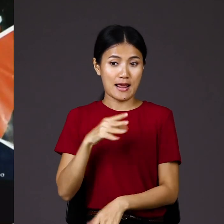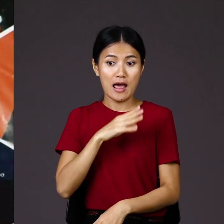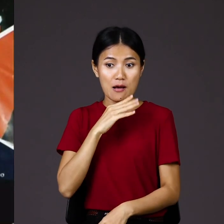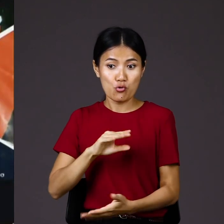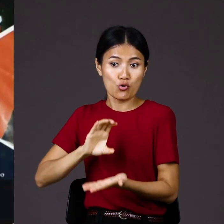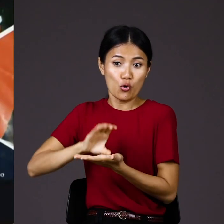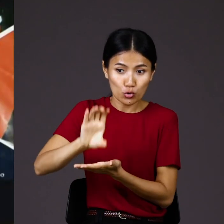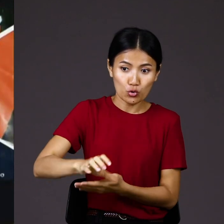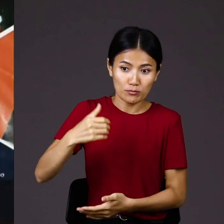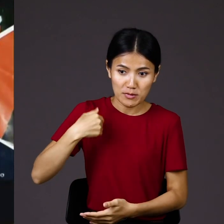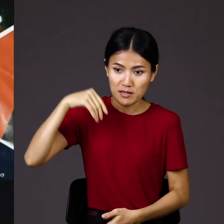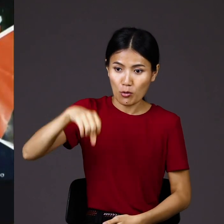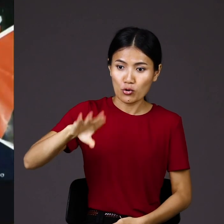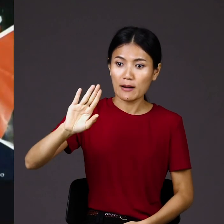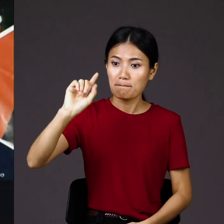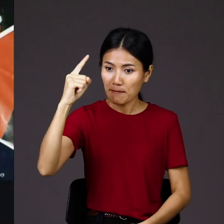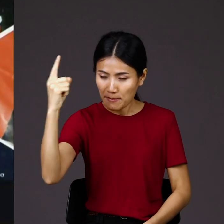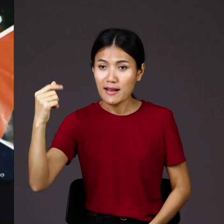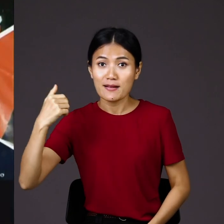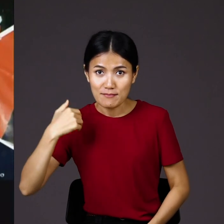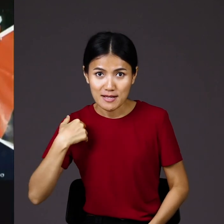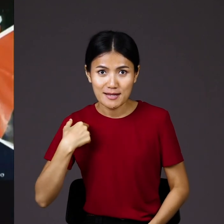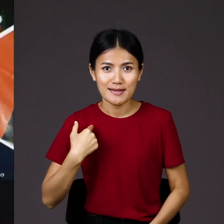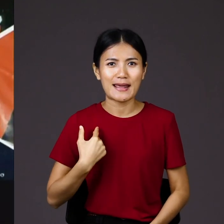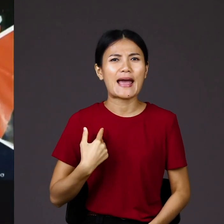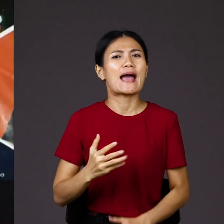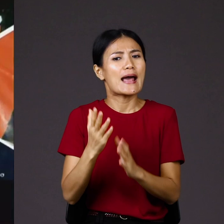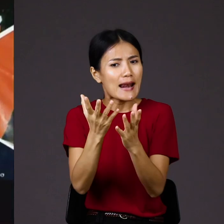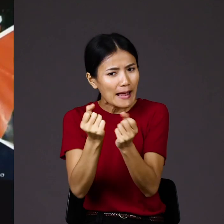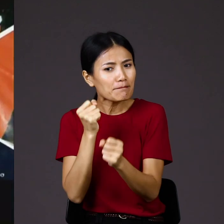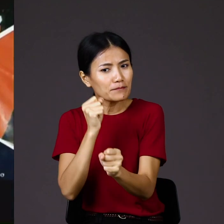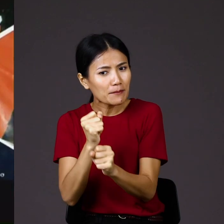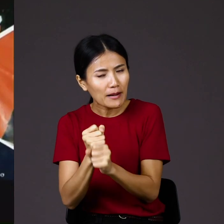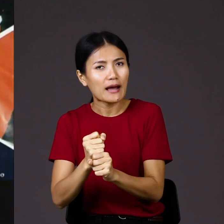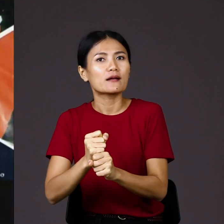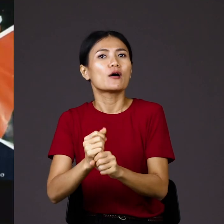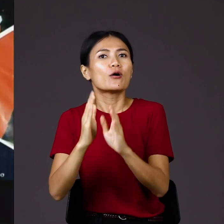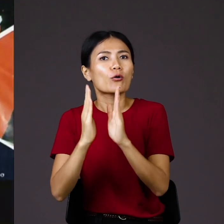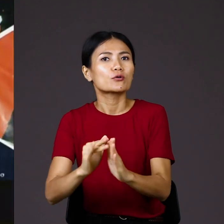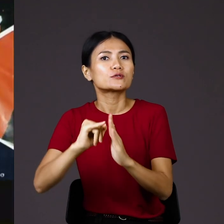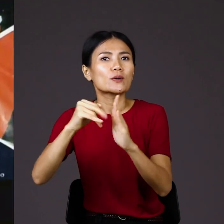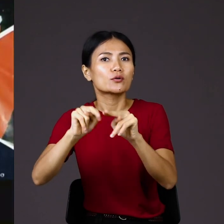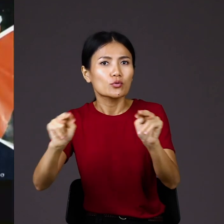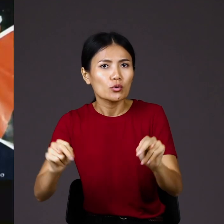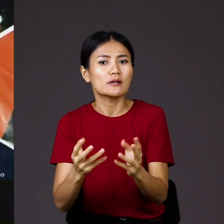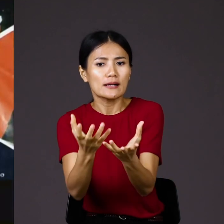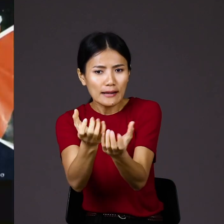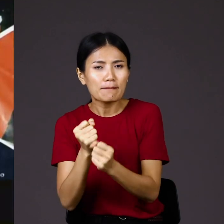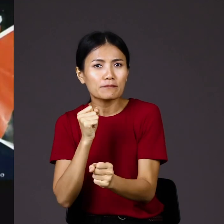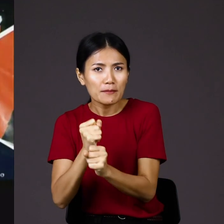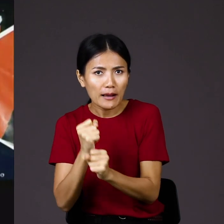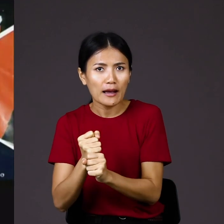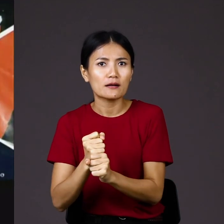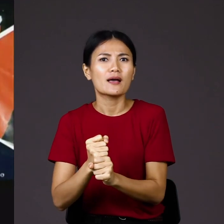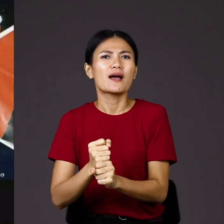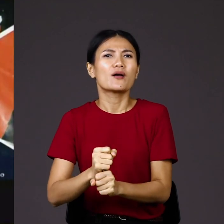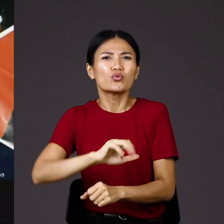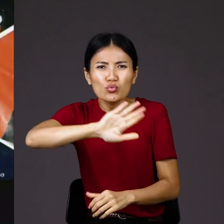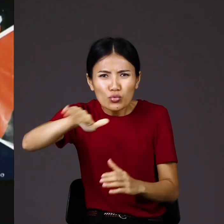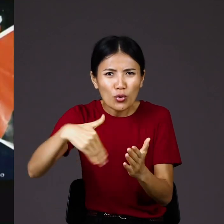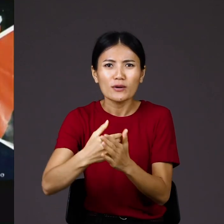ม่ๆเมื่อมีการลงทุนสร้างเศรษฐกิจใหม่สร้างบริษัทใหม่ๆก็มีการจ้างงานคนนนทบุรีจะได้มีงานทำใกล้บ้